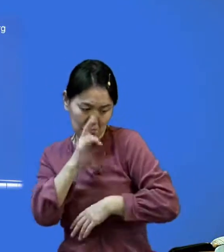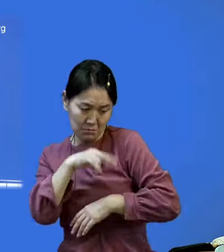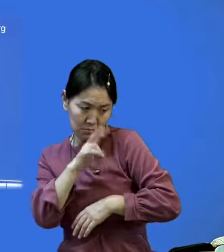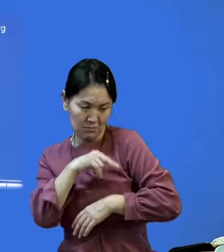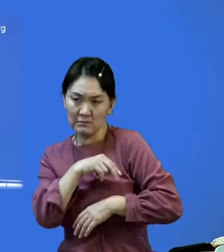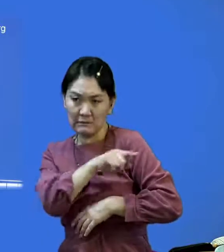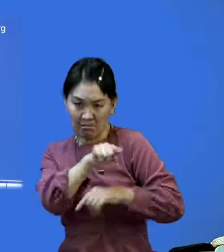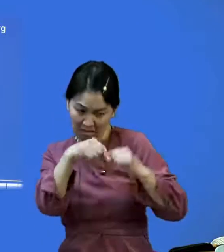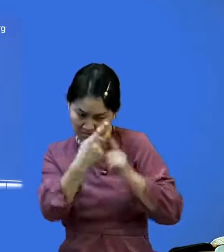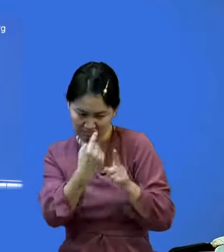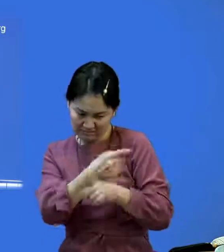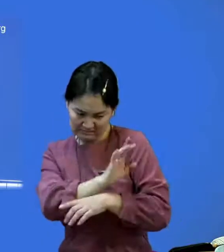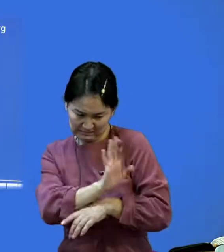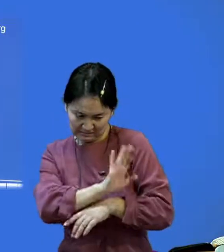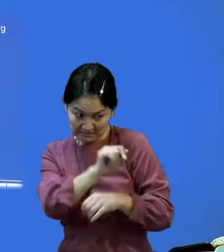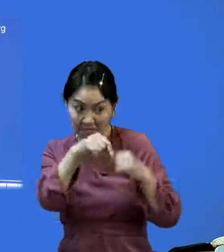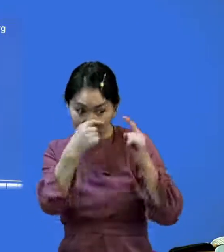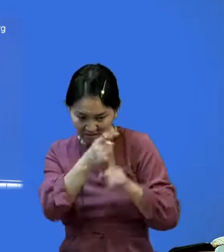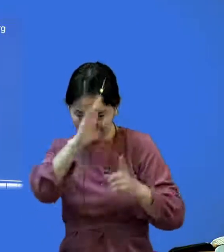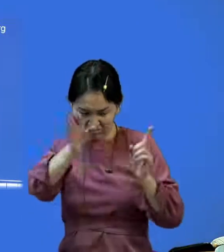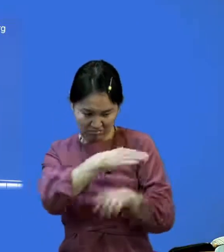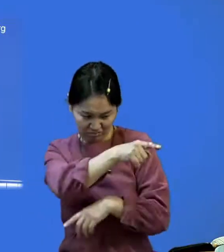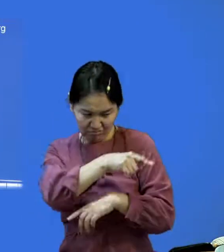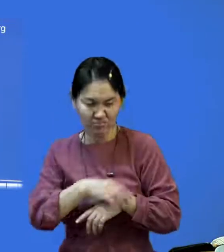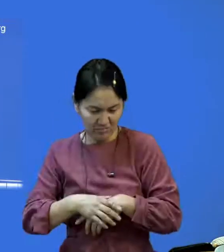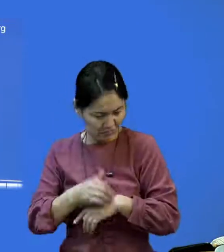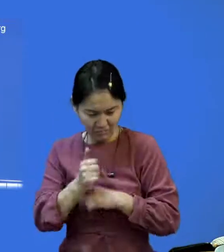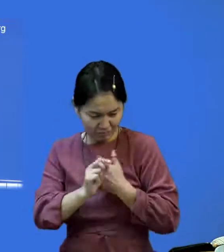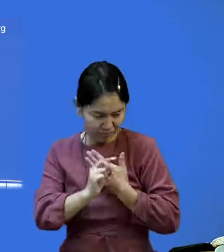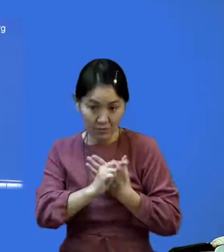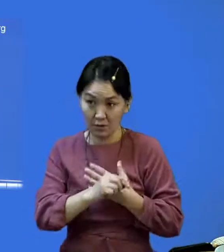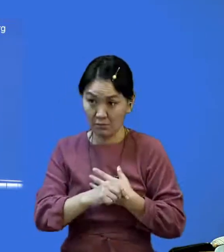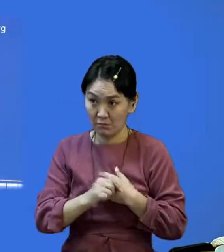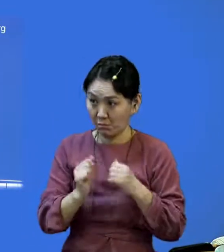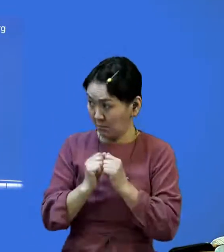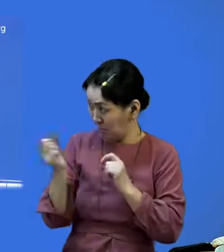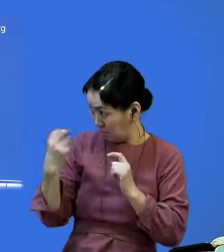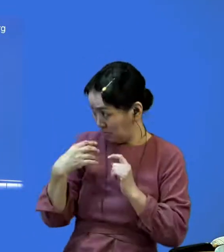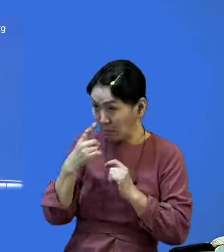Яа, ким нүгэлтэд тийм шийдэглийг авсан уу?